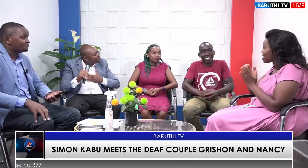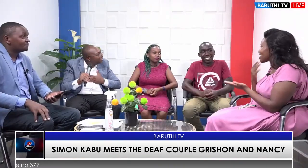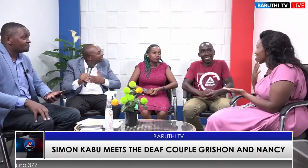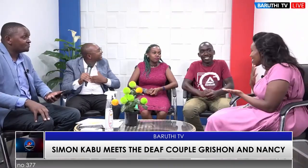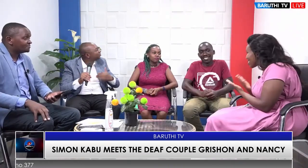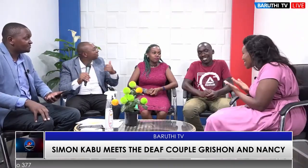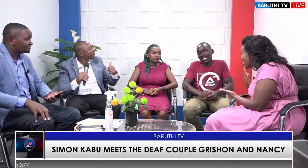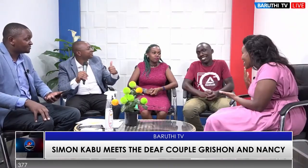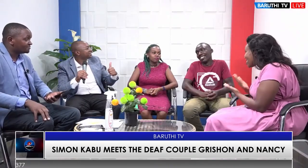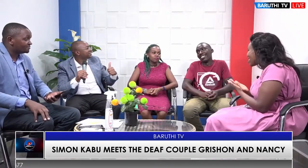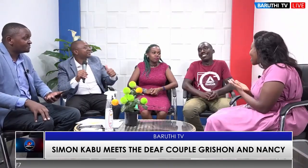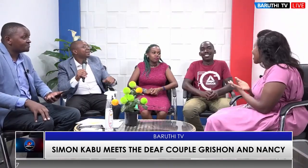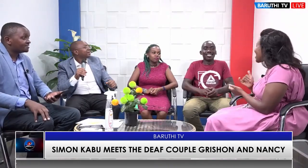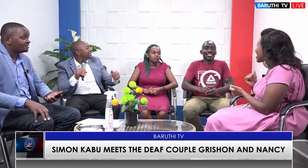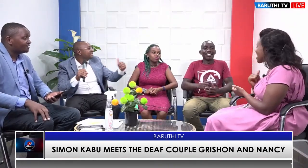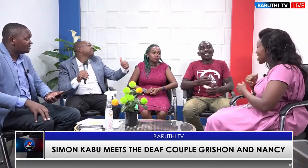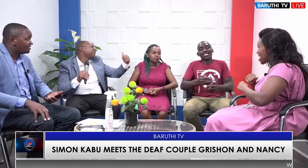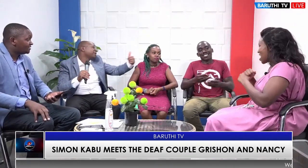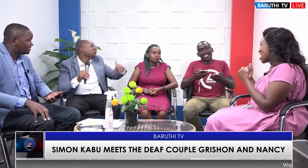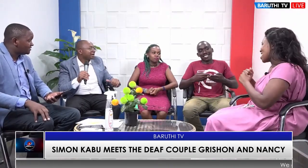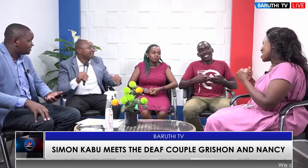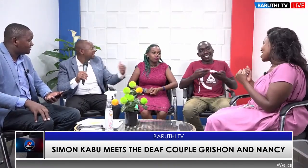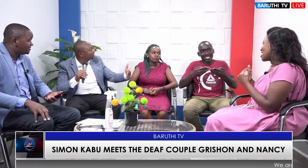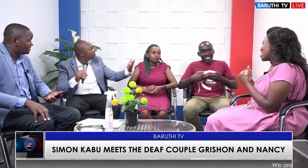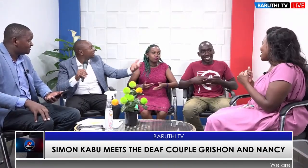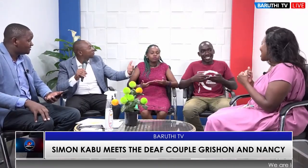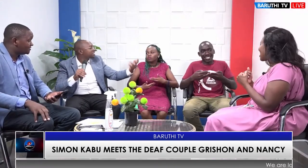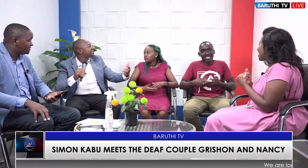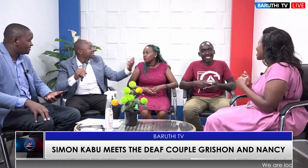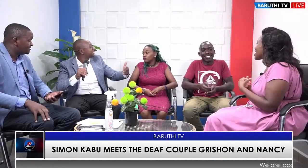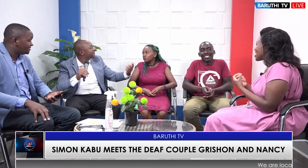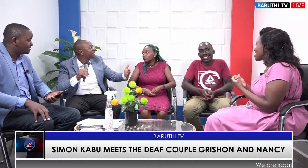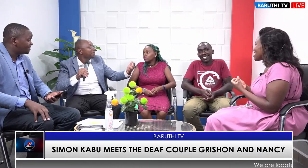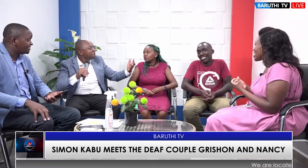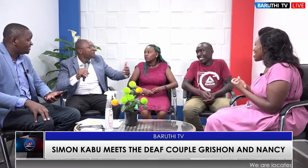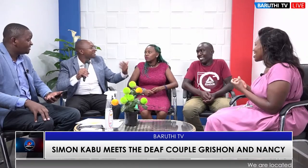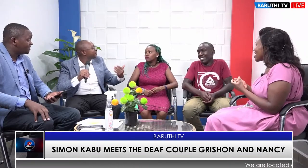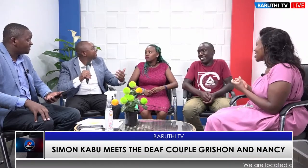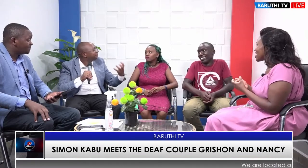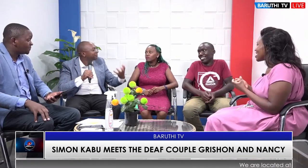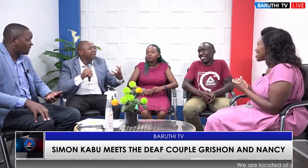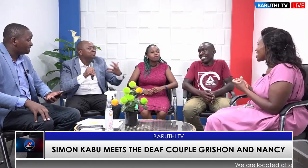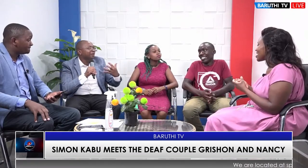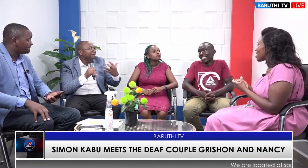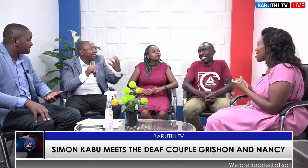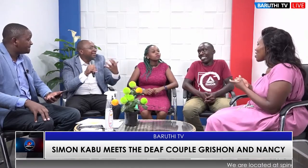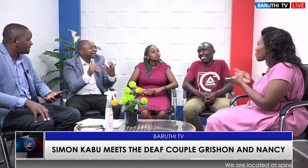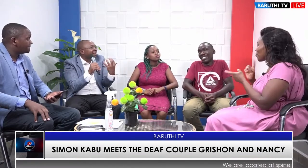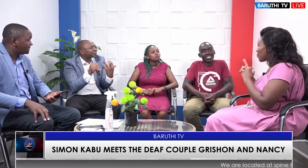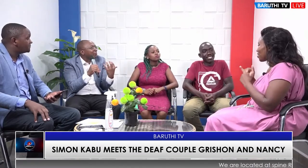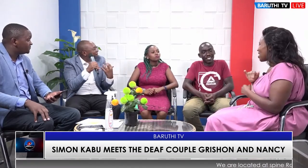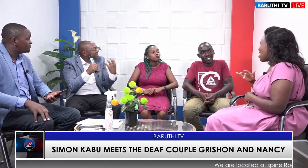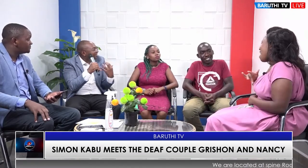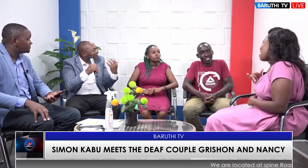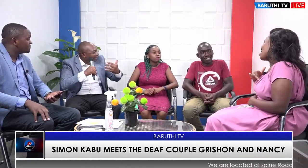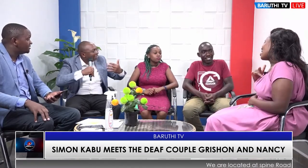you so much. Kabla niko release. No, niko sawa? Na yes. Excuse kidogo, nataka kusema kitu.